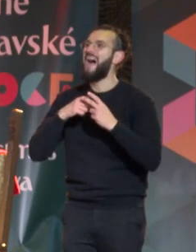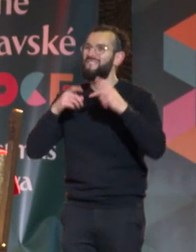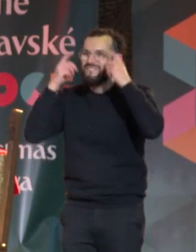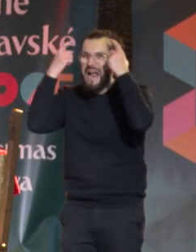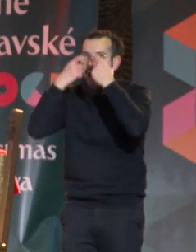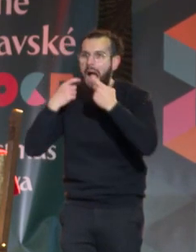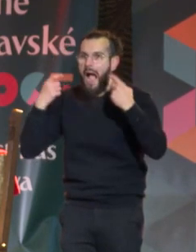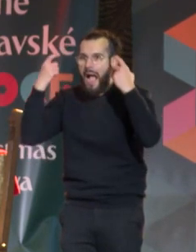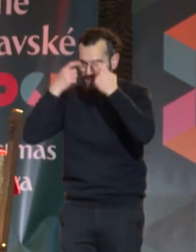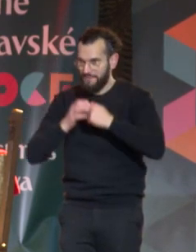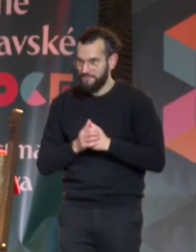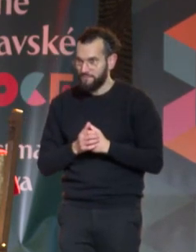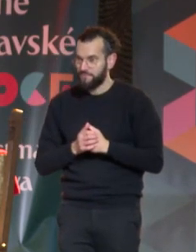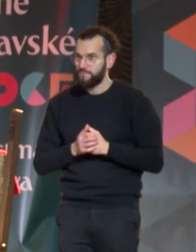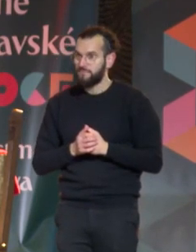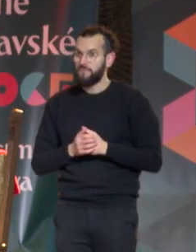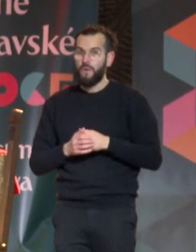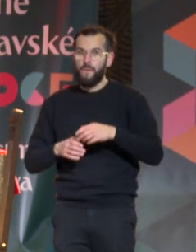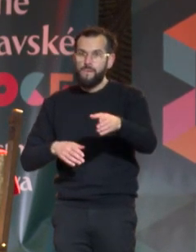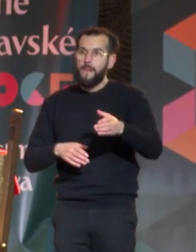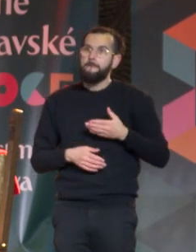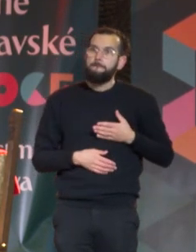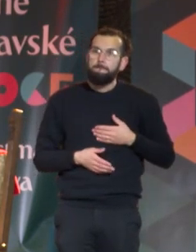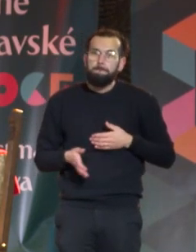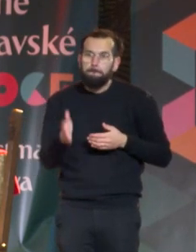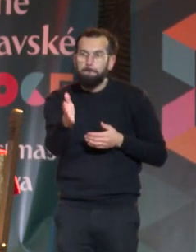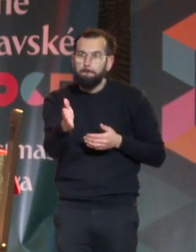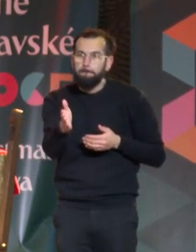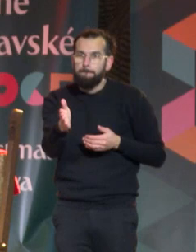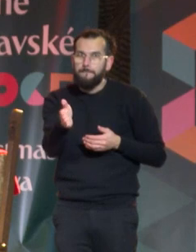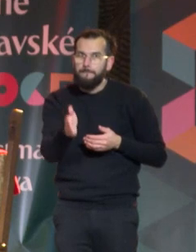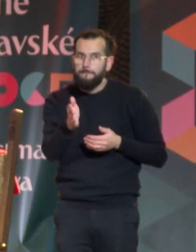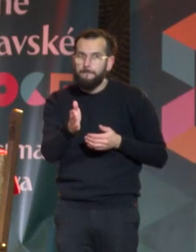ako kanón a ruka toho dievčaťa vystrelí k domovníkovi.